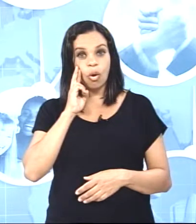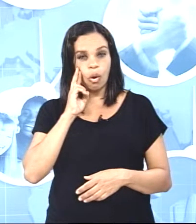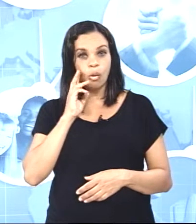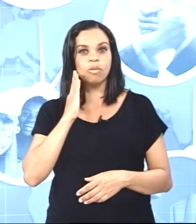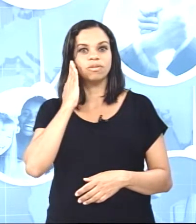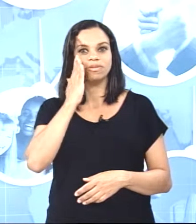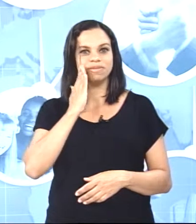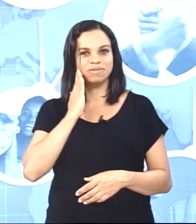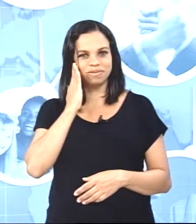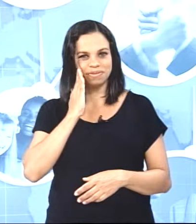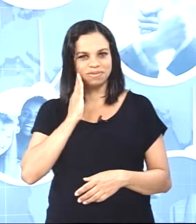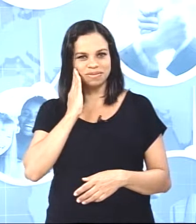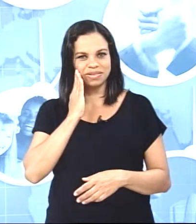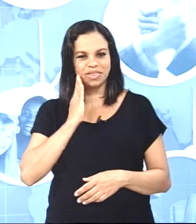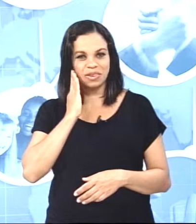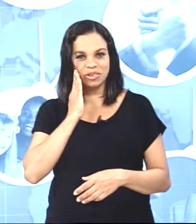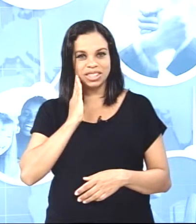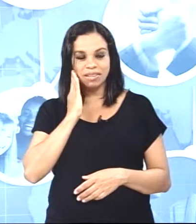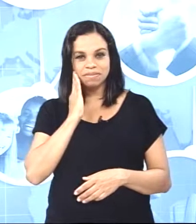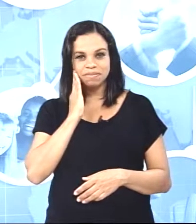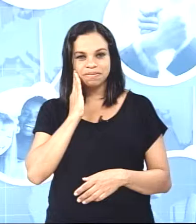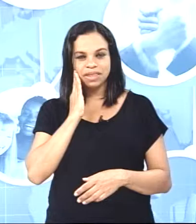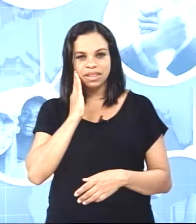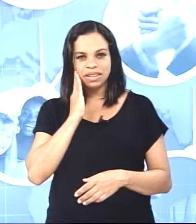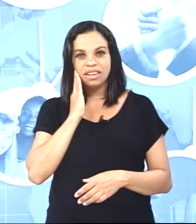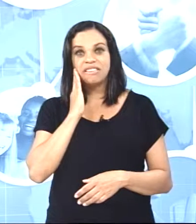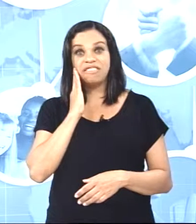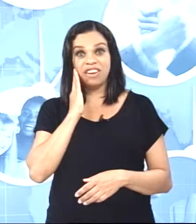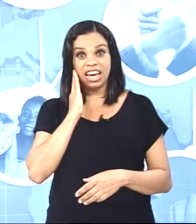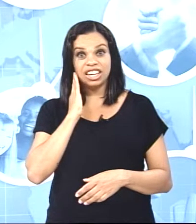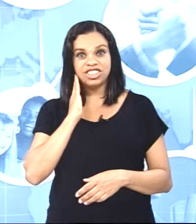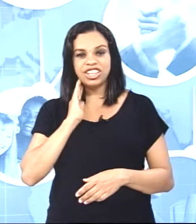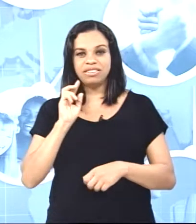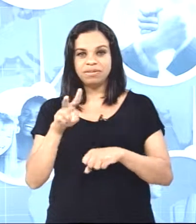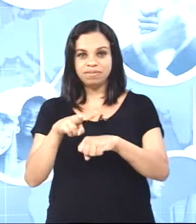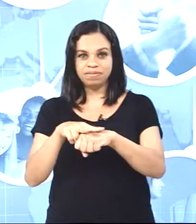Ou rosa. Verde.